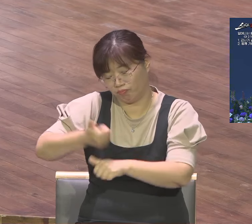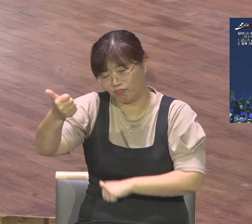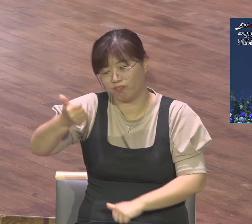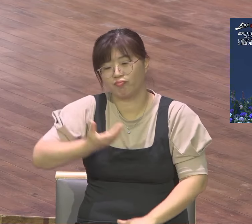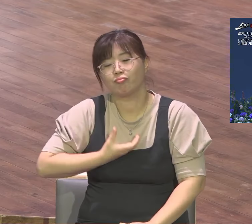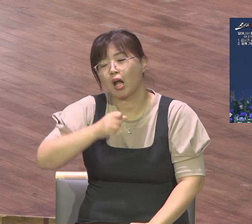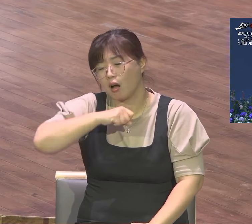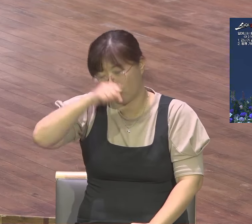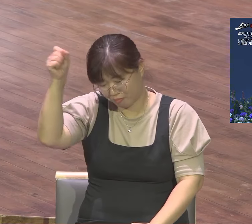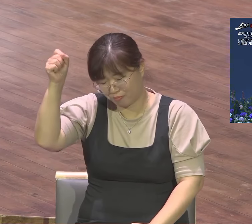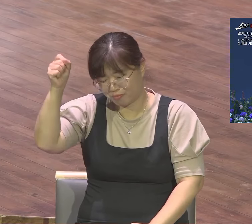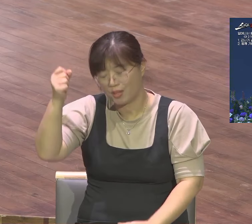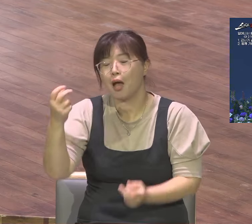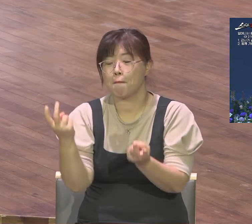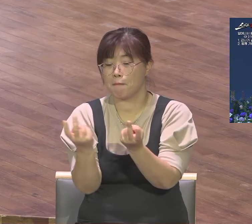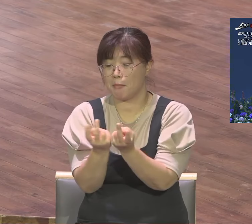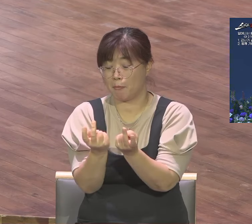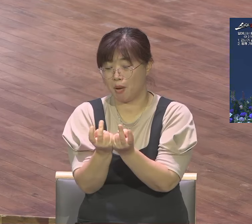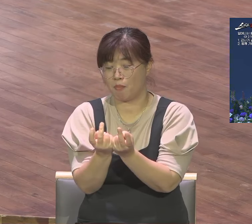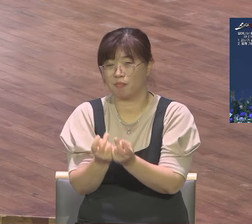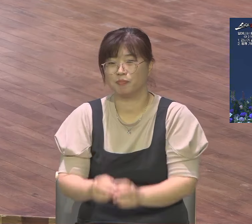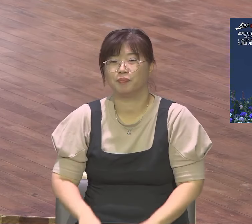화합하고 소통해.